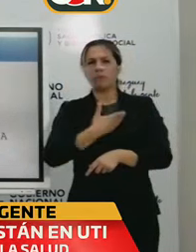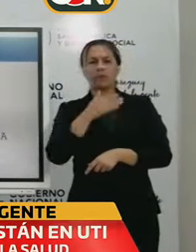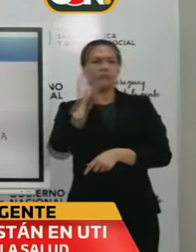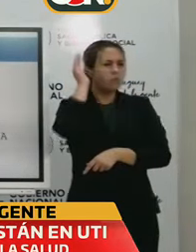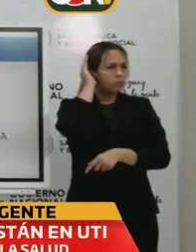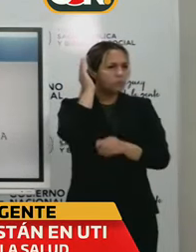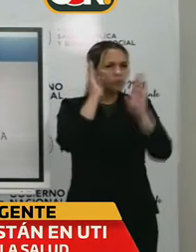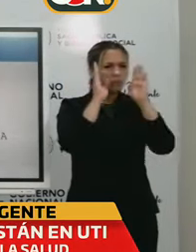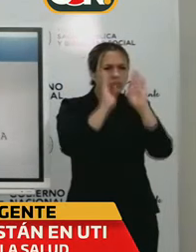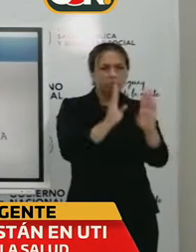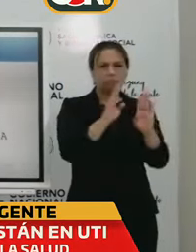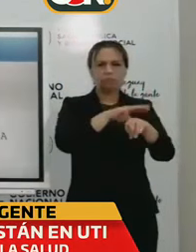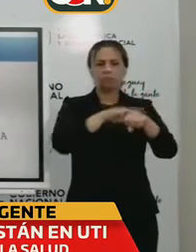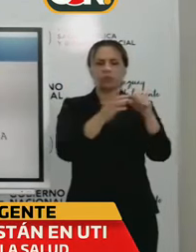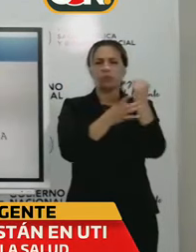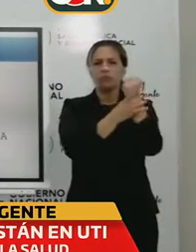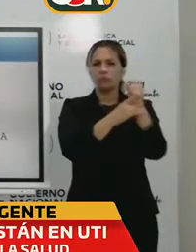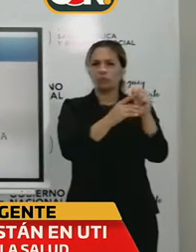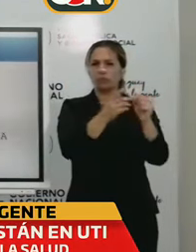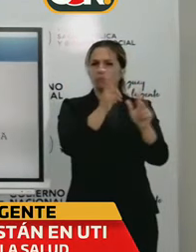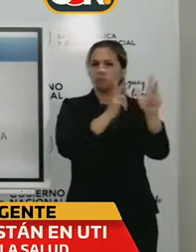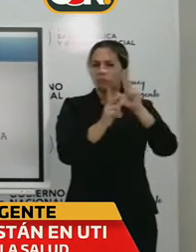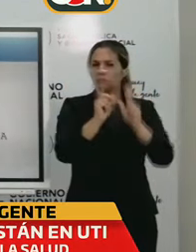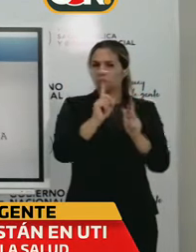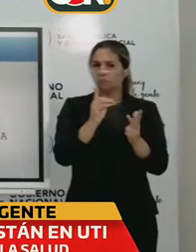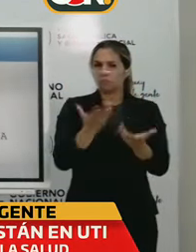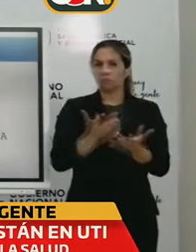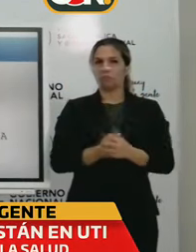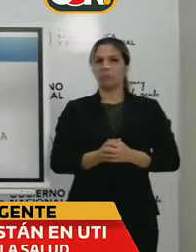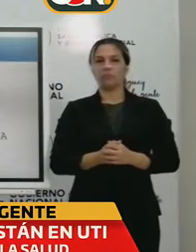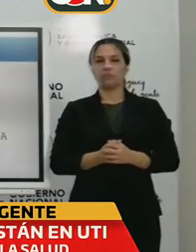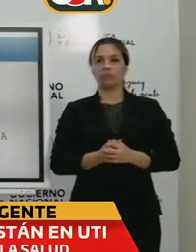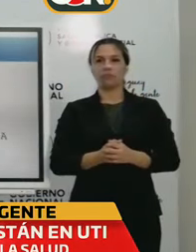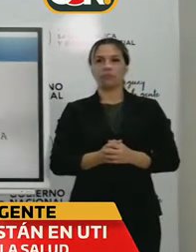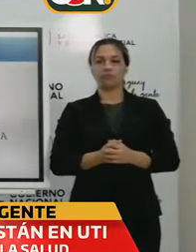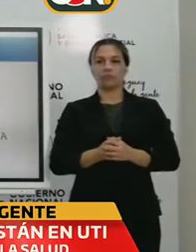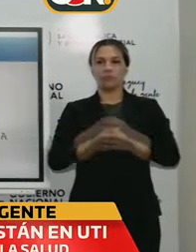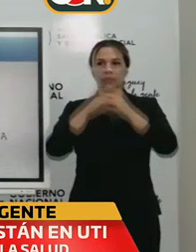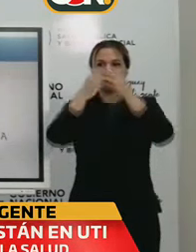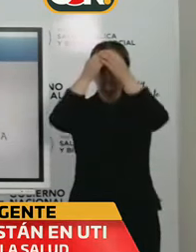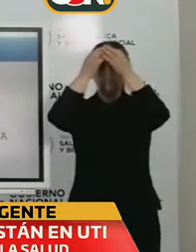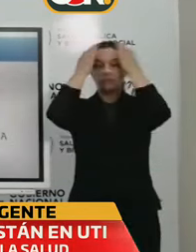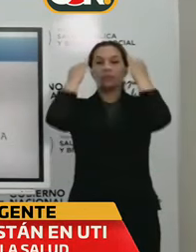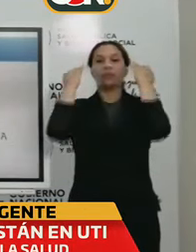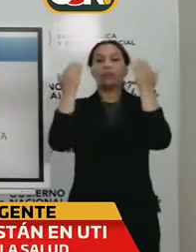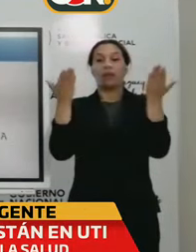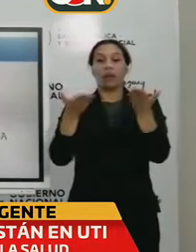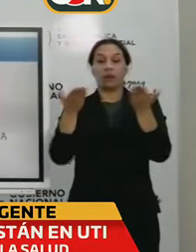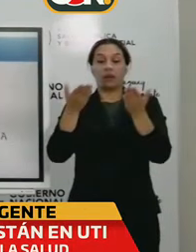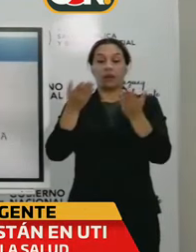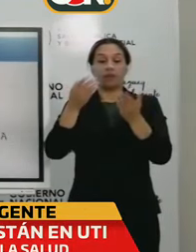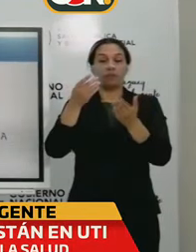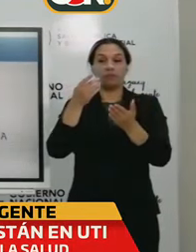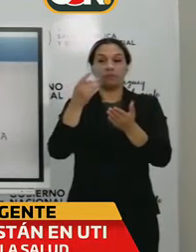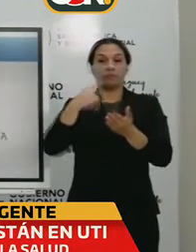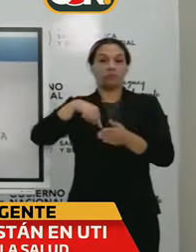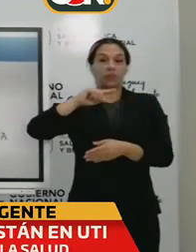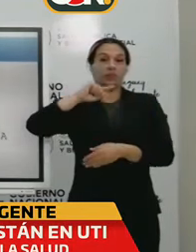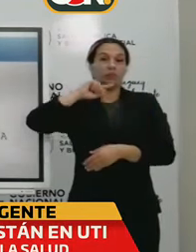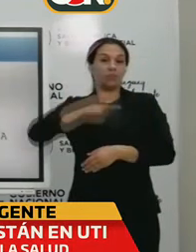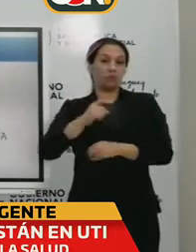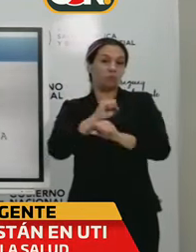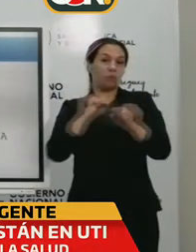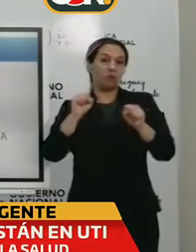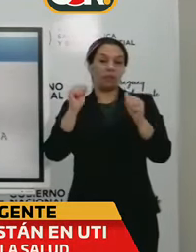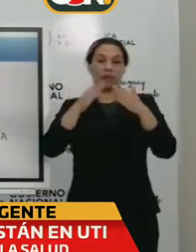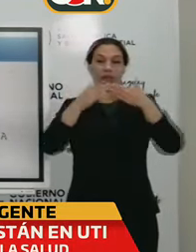médicos? Bueno, sí. Las medidas sanitarias más severas sería volver a la cuarentena total. Es algo que nosotros